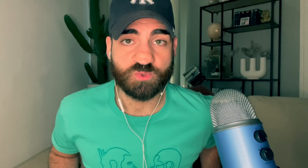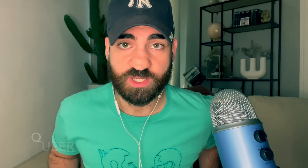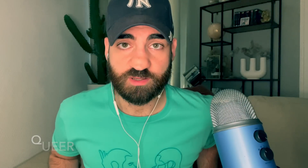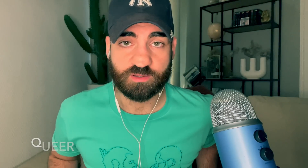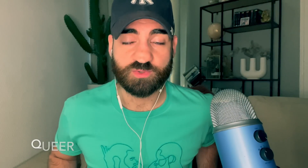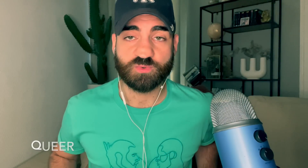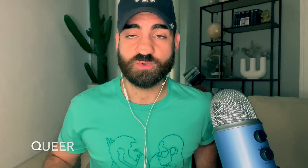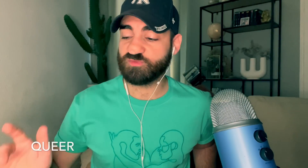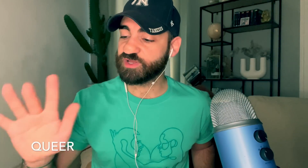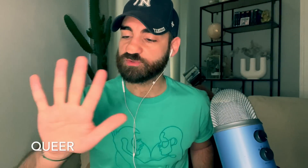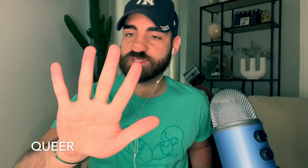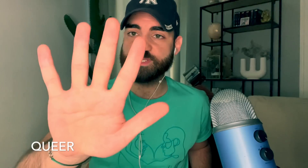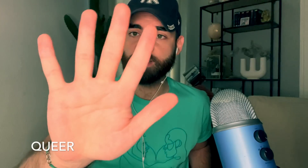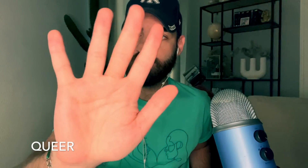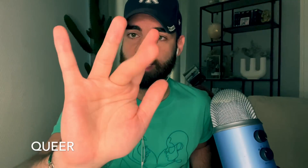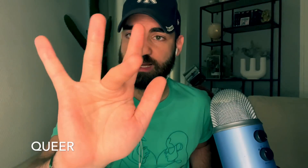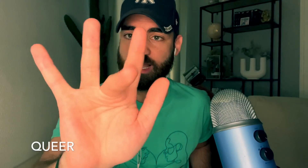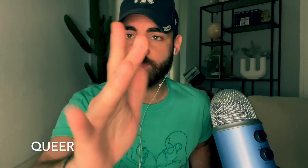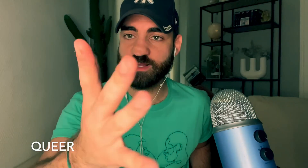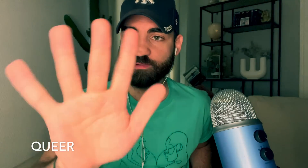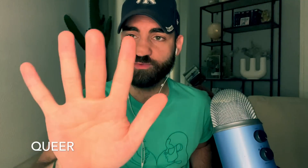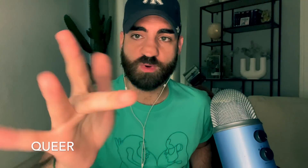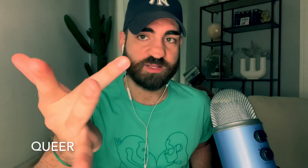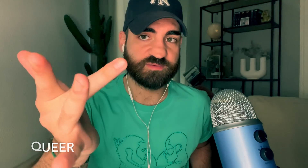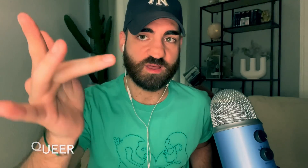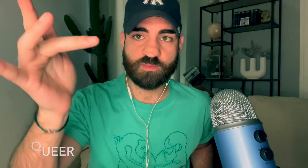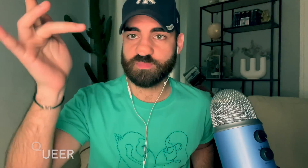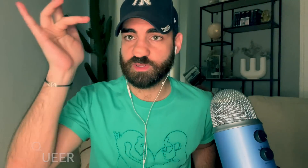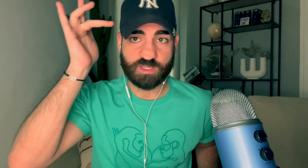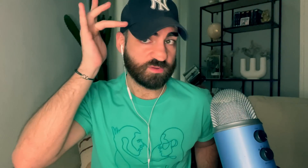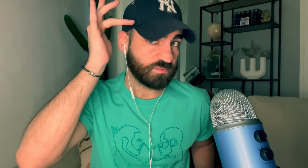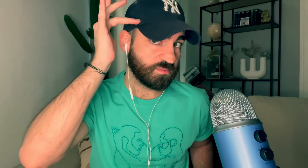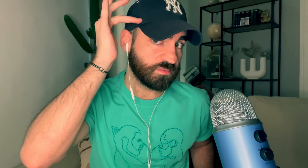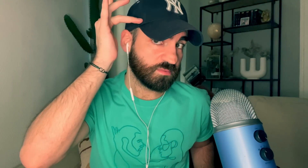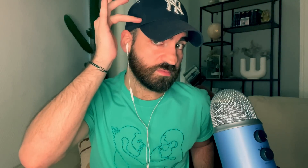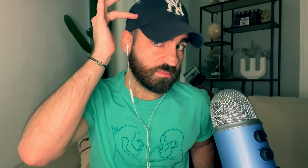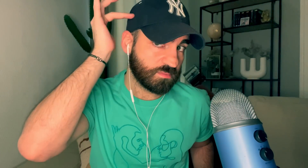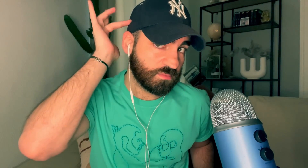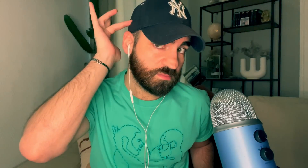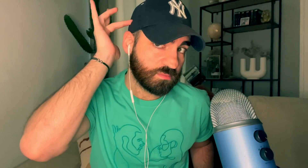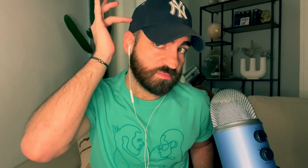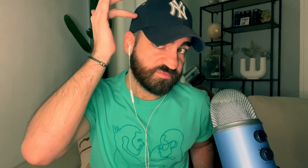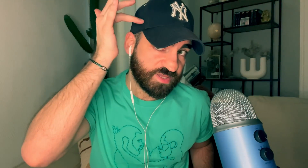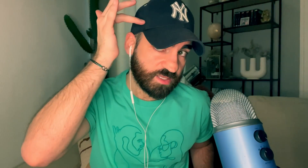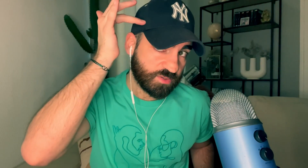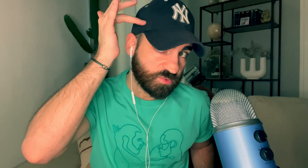QR. Donc on va utiliser la main droite, hop, et on fait QR.